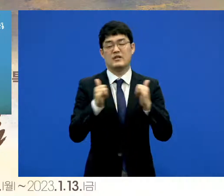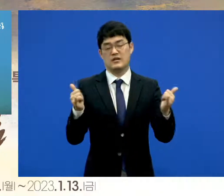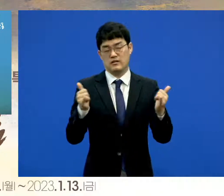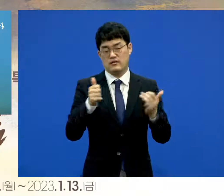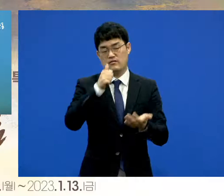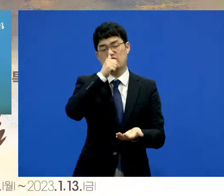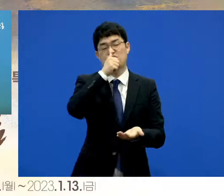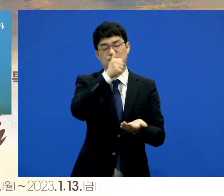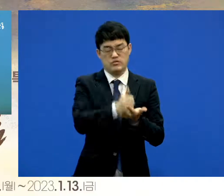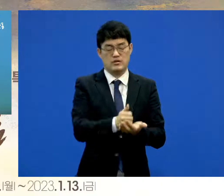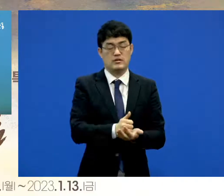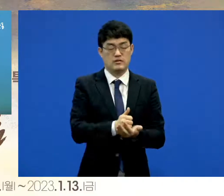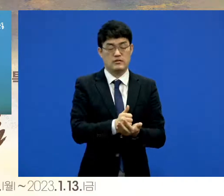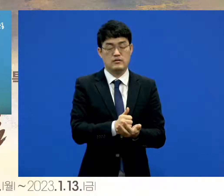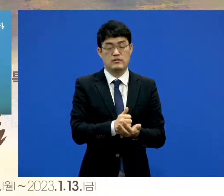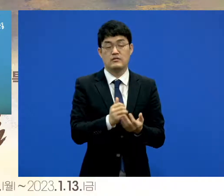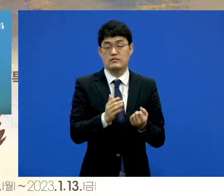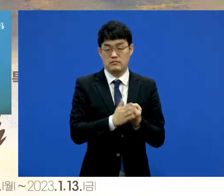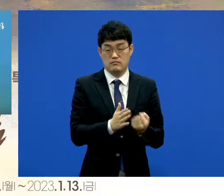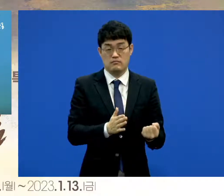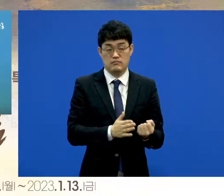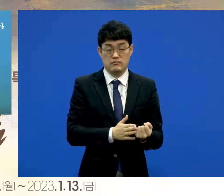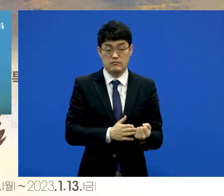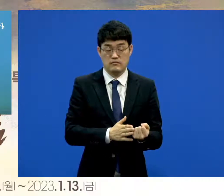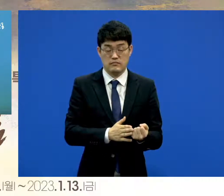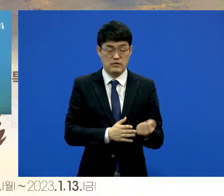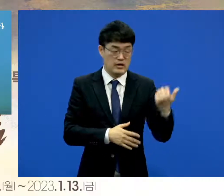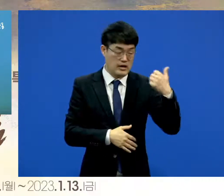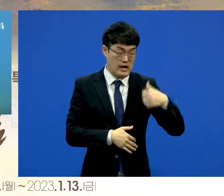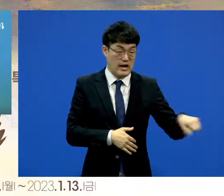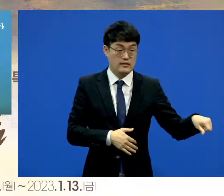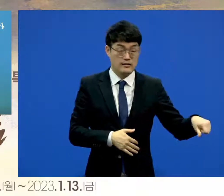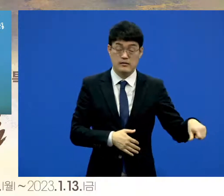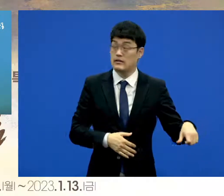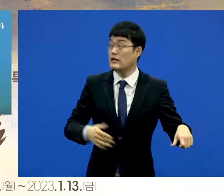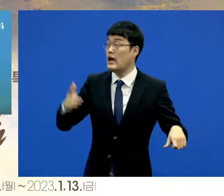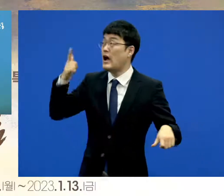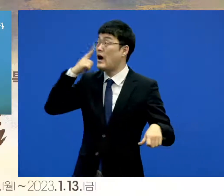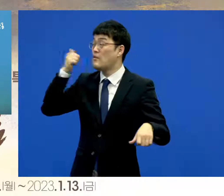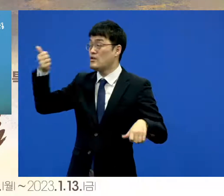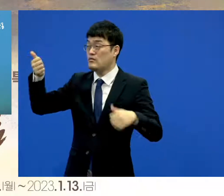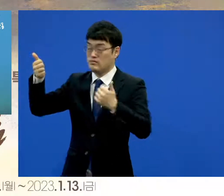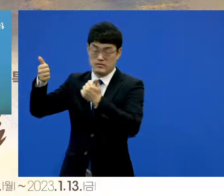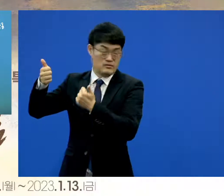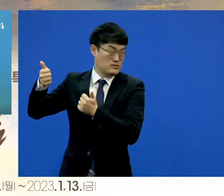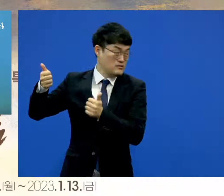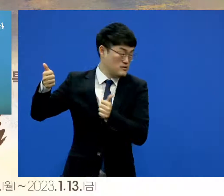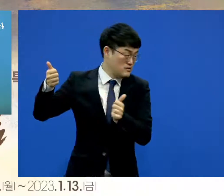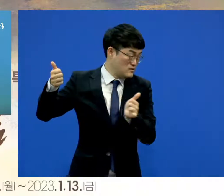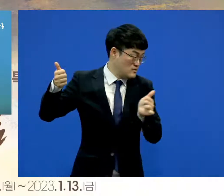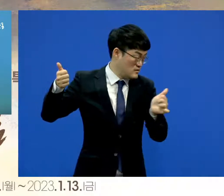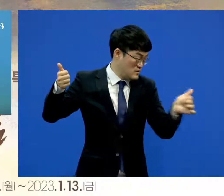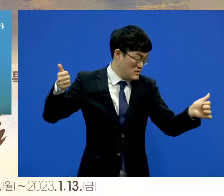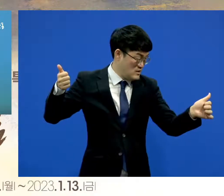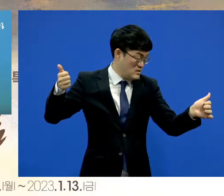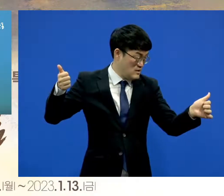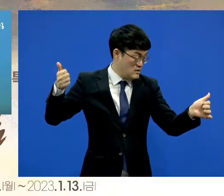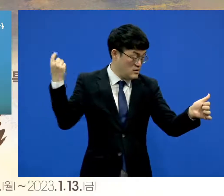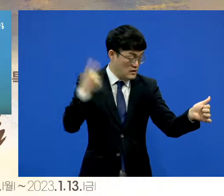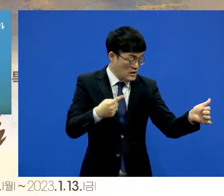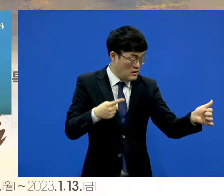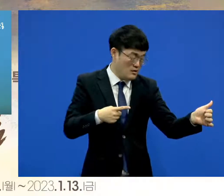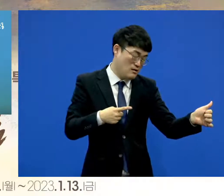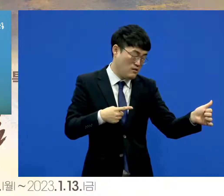그래서 아버지로부터 분리해서 실패한 아들은 아버지 집으로 돌아가고 싶은 마음이 들었어요. 방향을 틀었습니다. 이게 중요하다는 거예요.